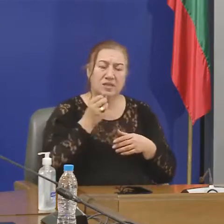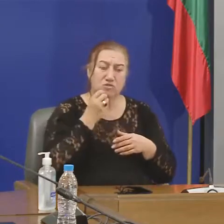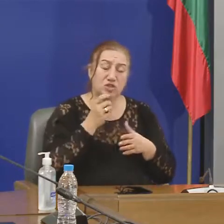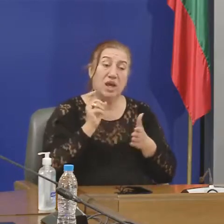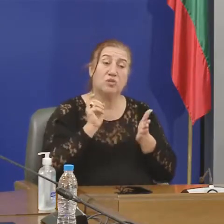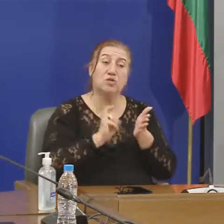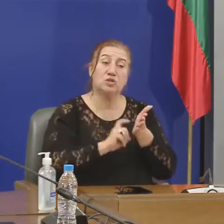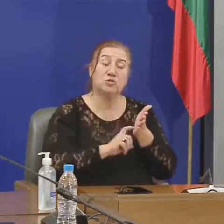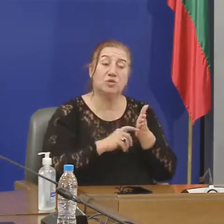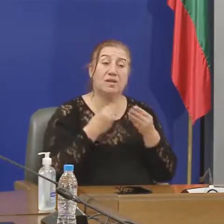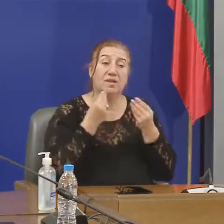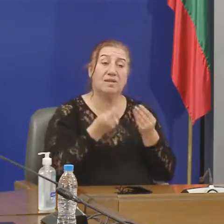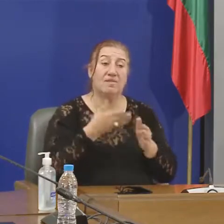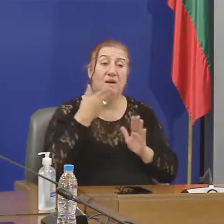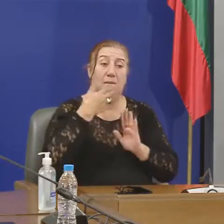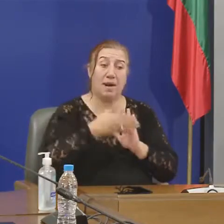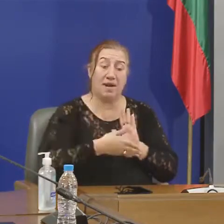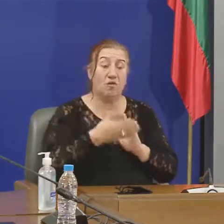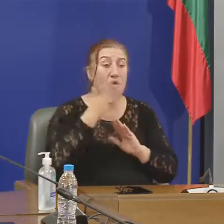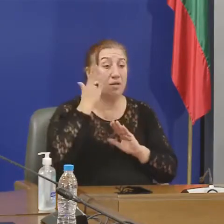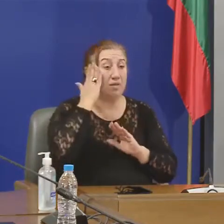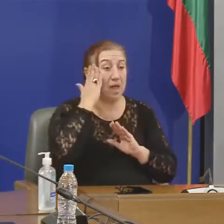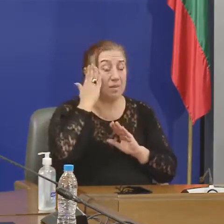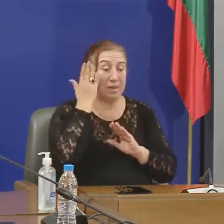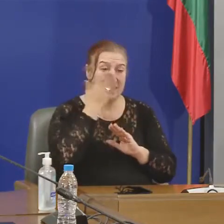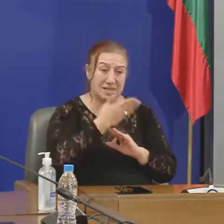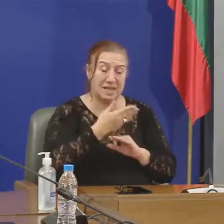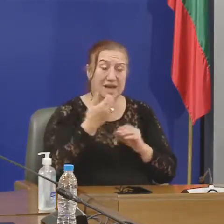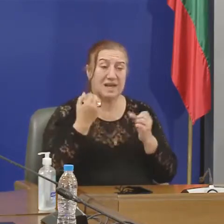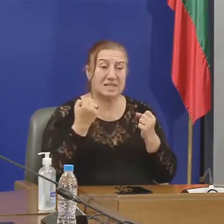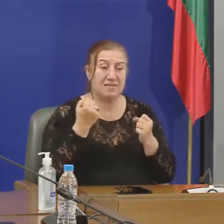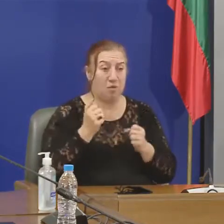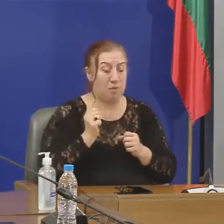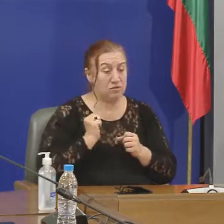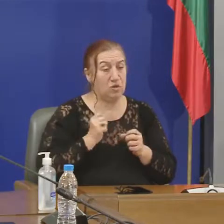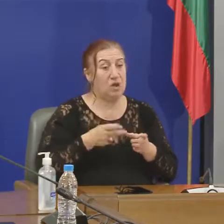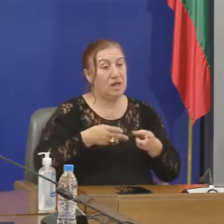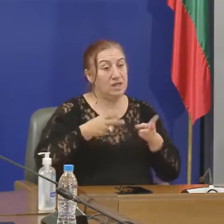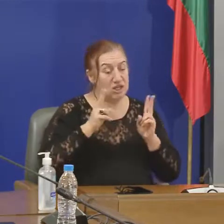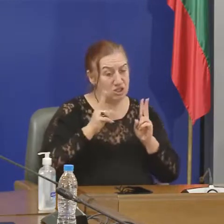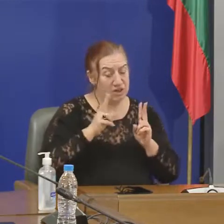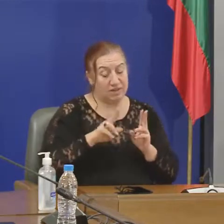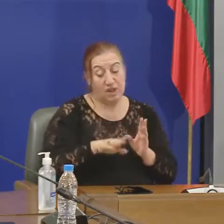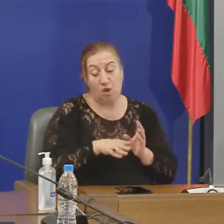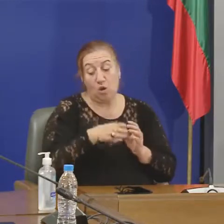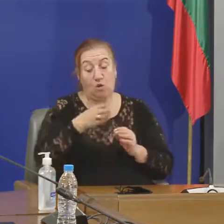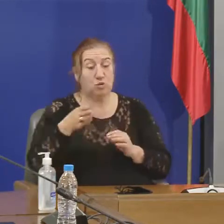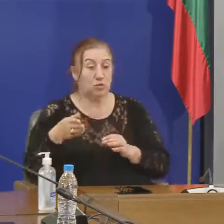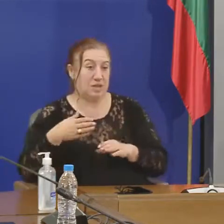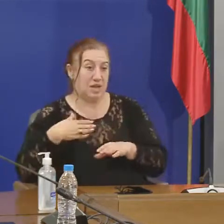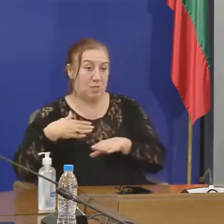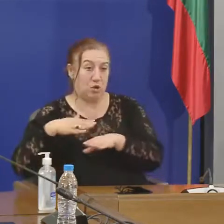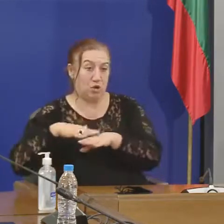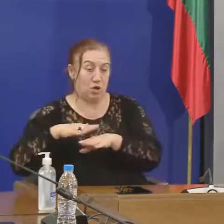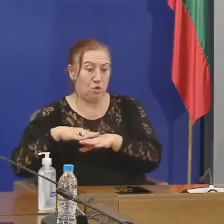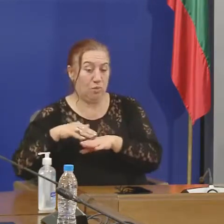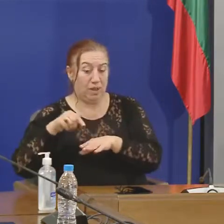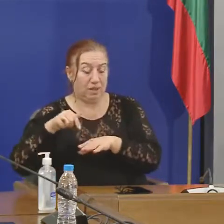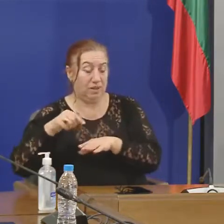министъра на здравеопазването да решава. От другата страна на моите аргументи стоят човешки животи,